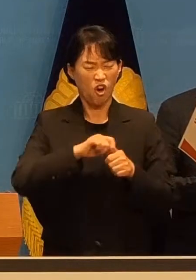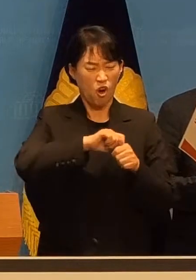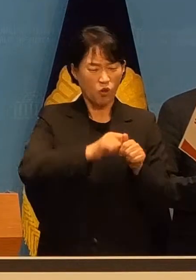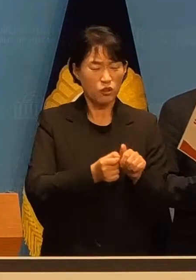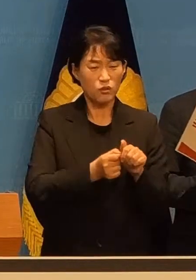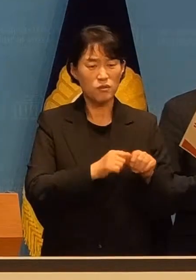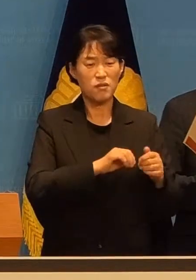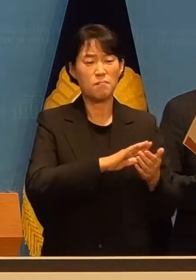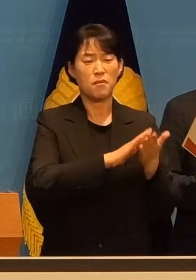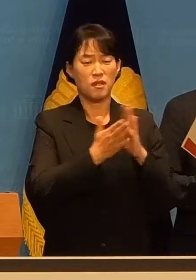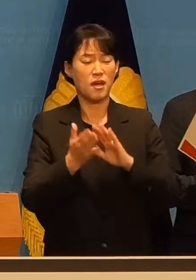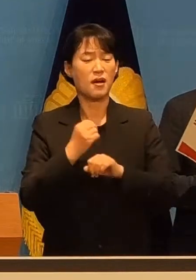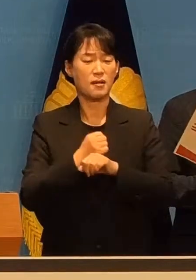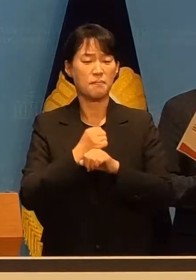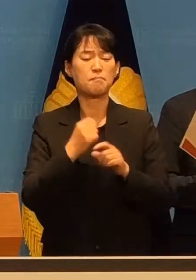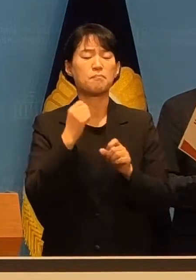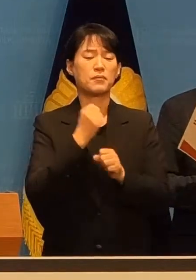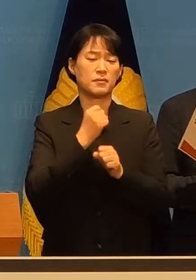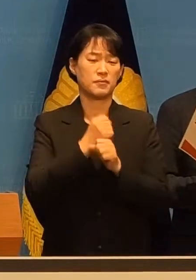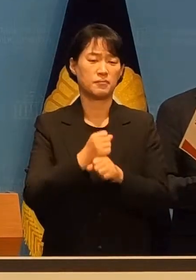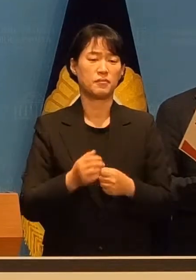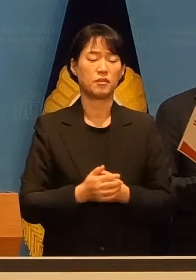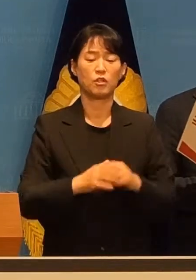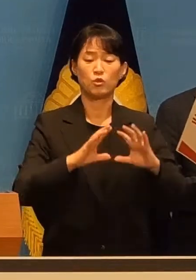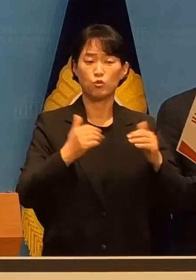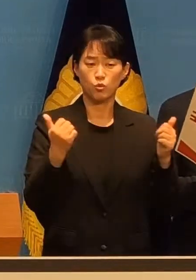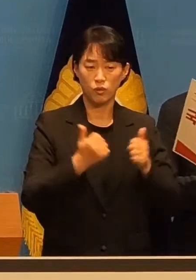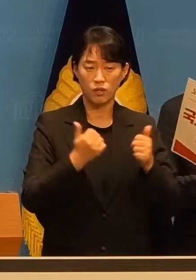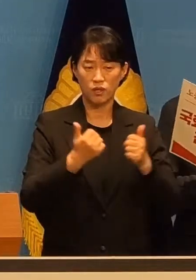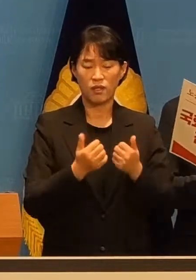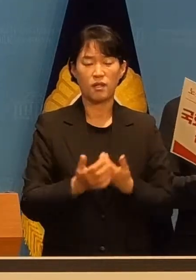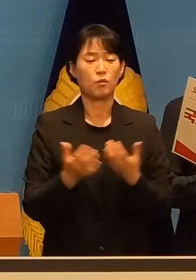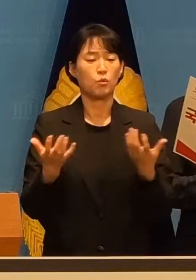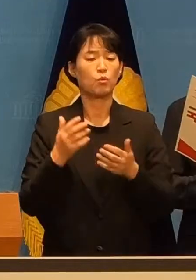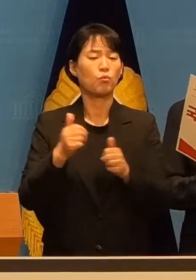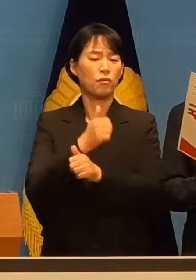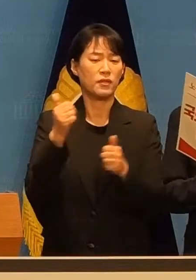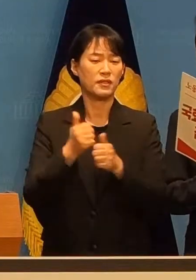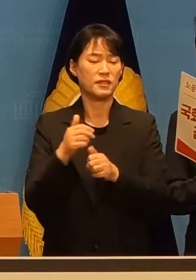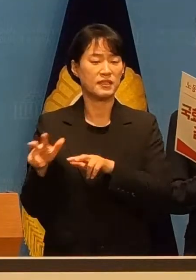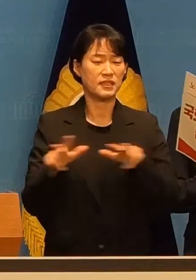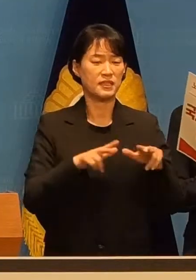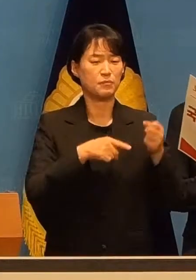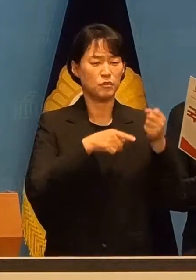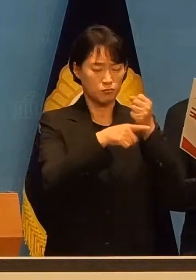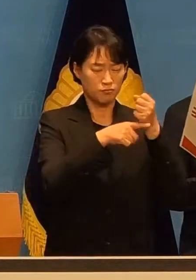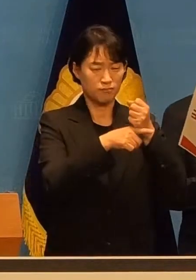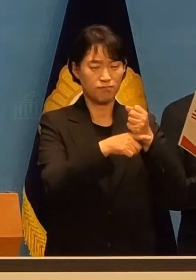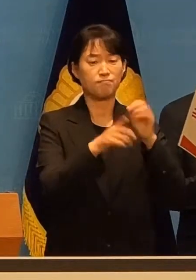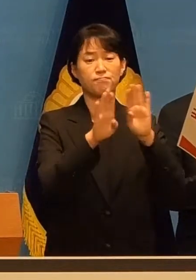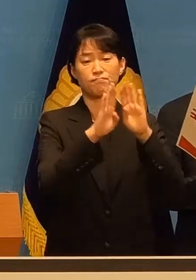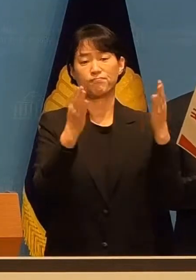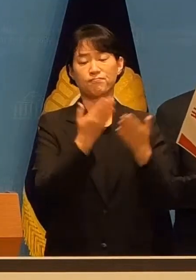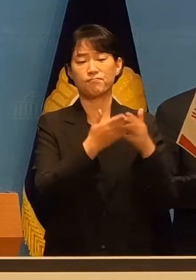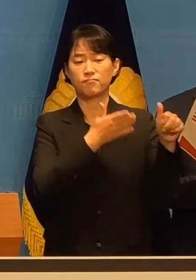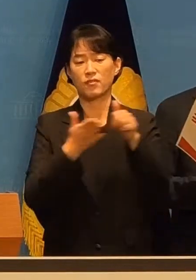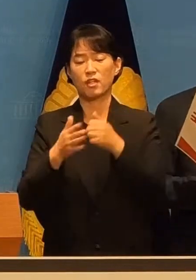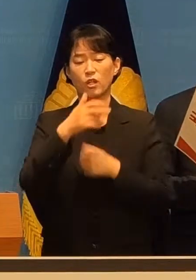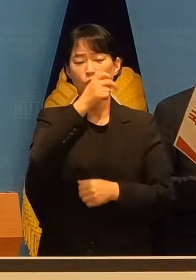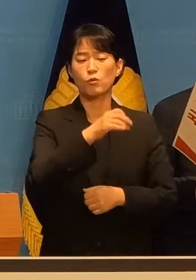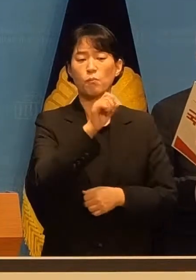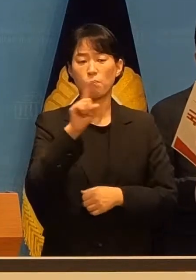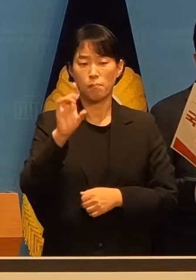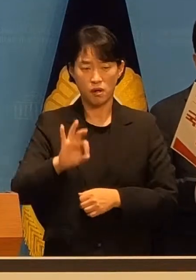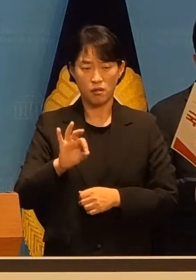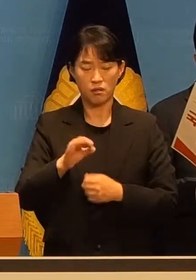움직이게 만들겠습니다. 국회 기후노동위는 즉각 청문회를 열어주십시오. 쿠팡과